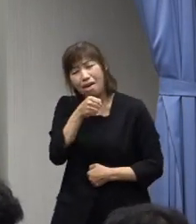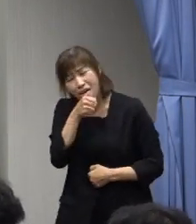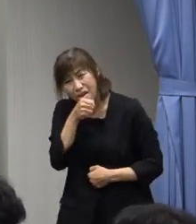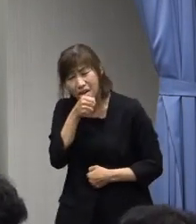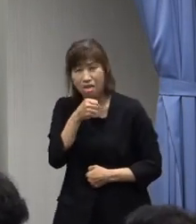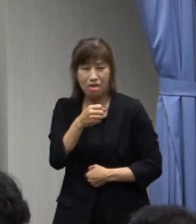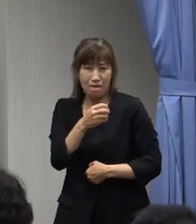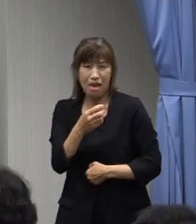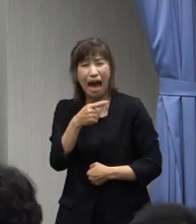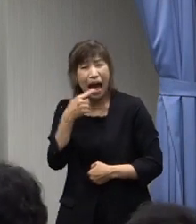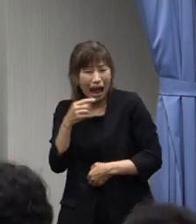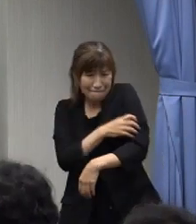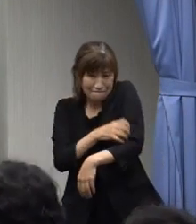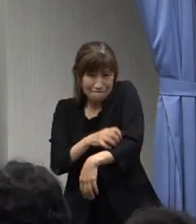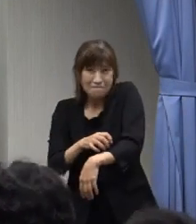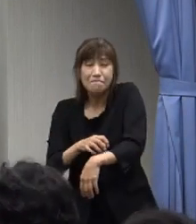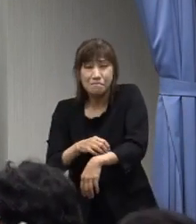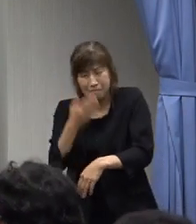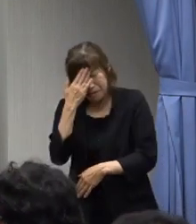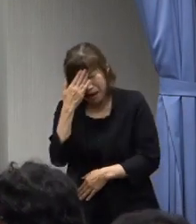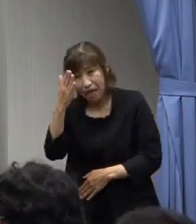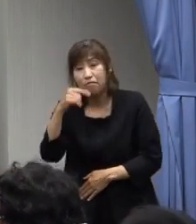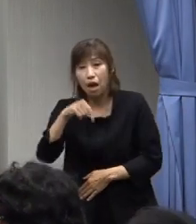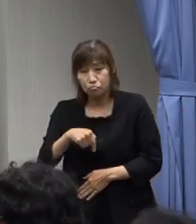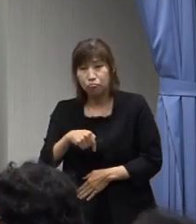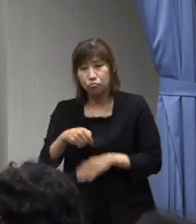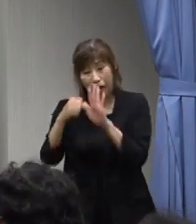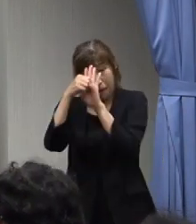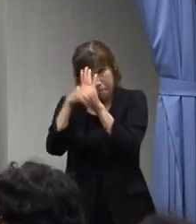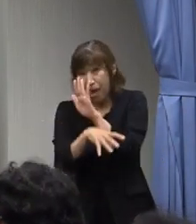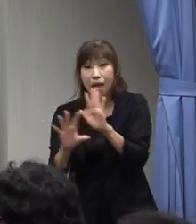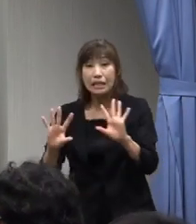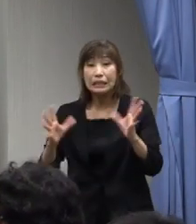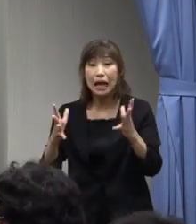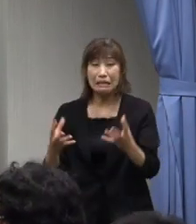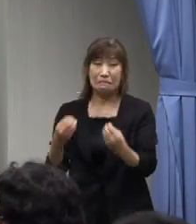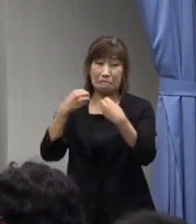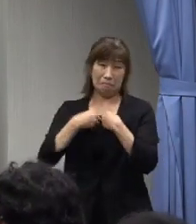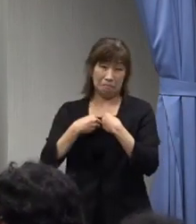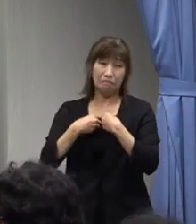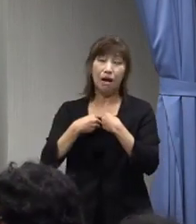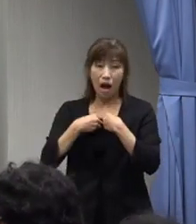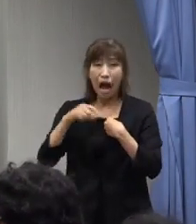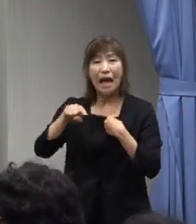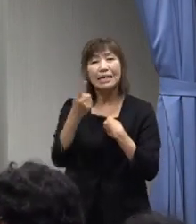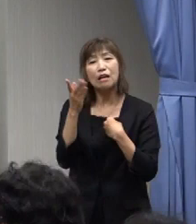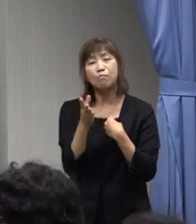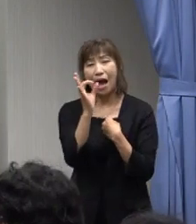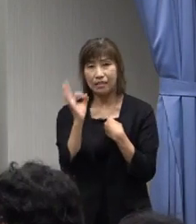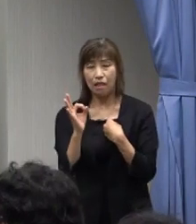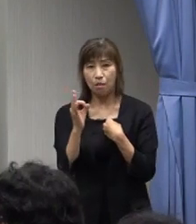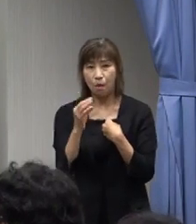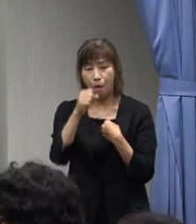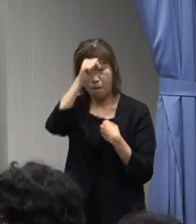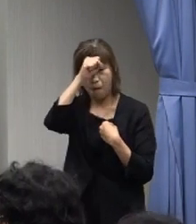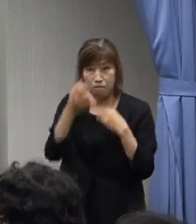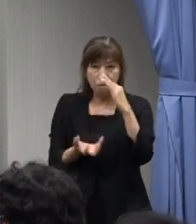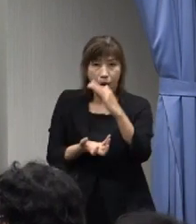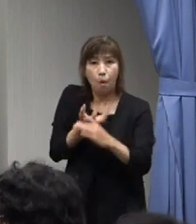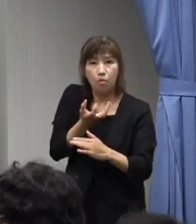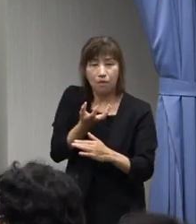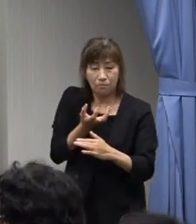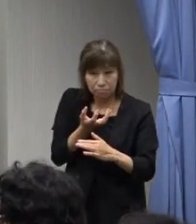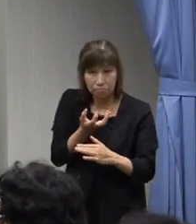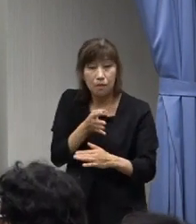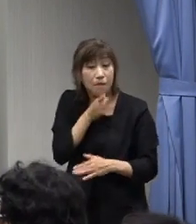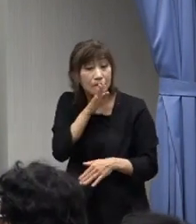で、この免疫がない人が感染するとほぼ 100% 発症します。そしてですね、ただ現状